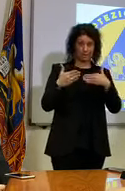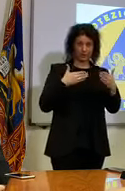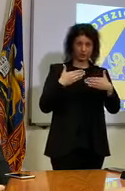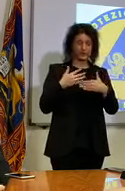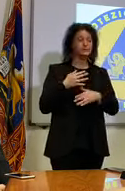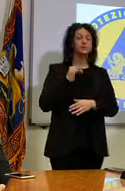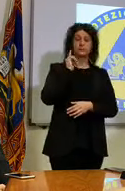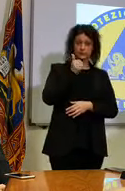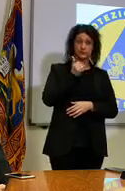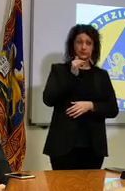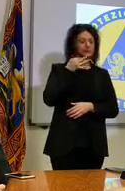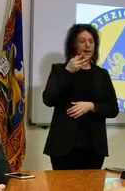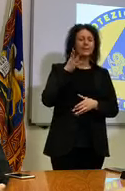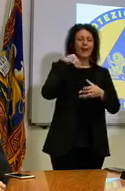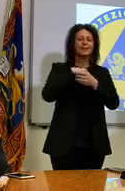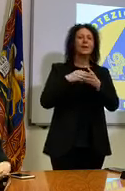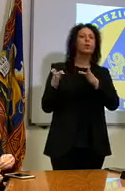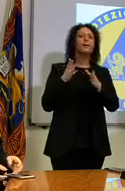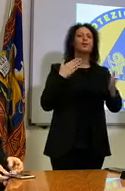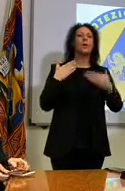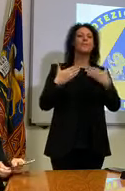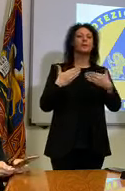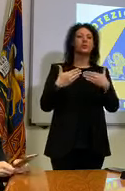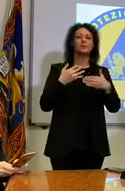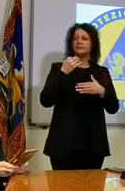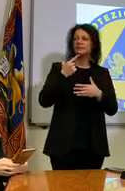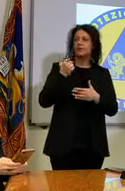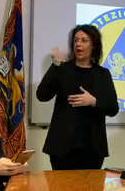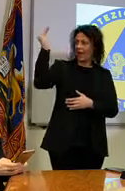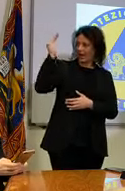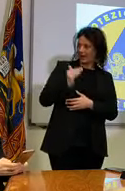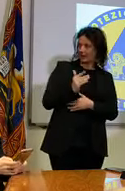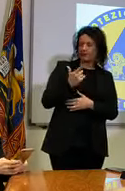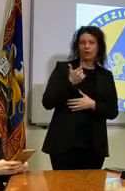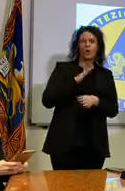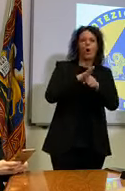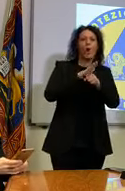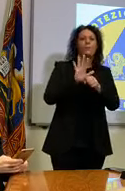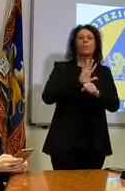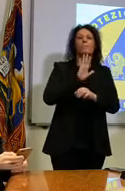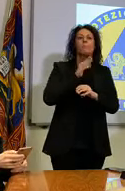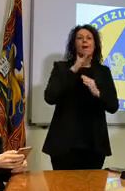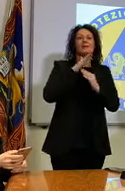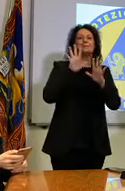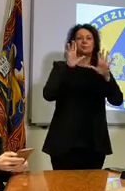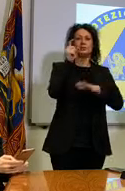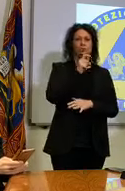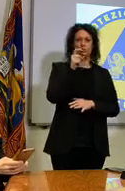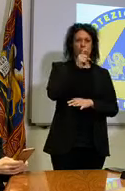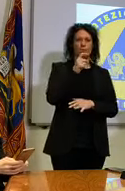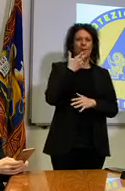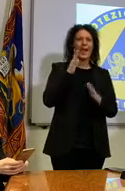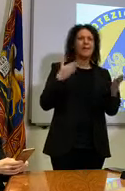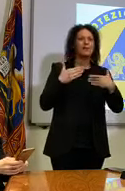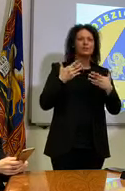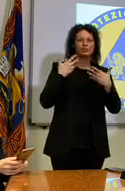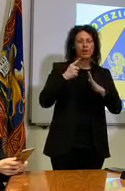sono neanche 10 giorni di copertura, e il periodo dell'emergenza è anche più di un mese che è iniziato. E le